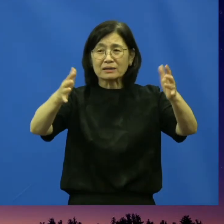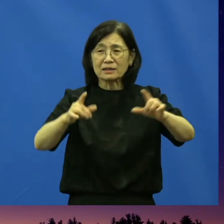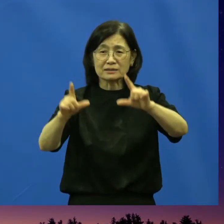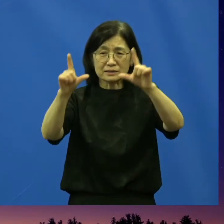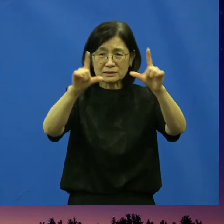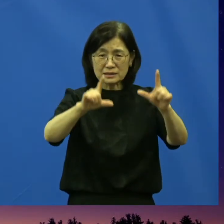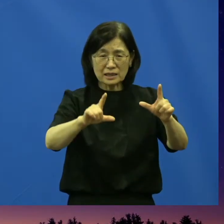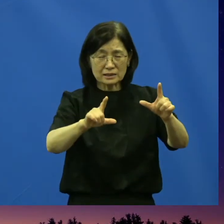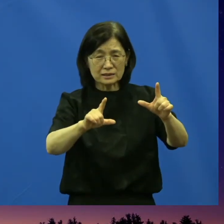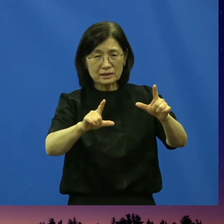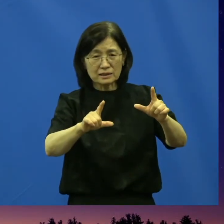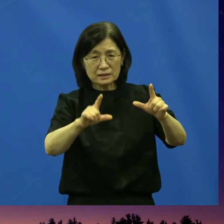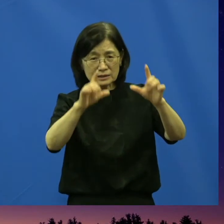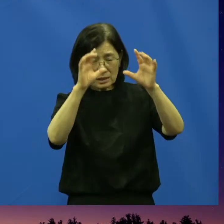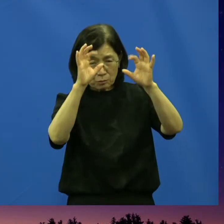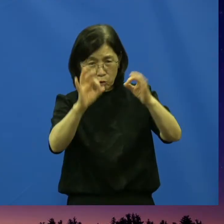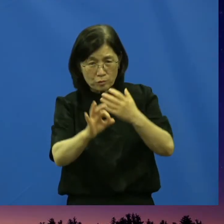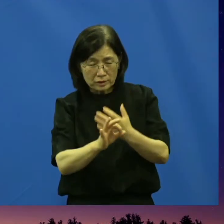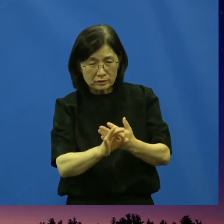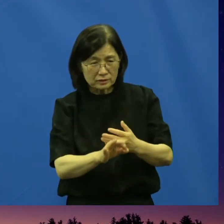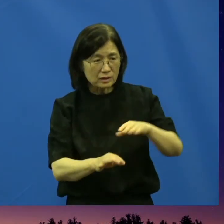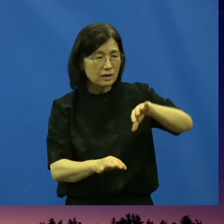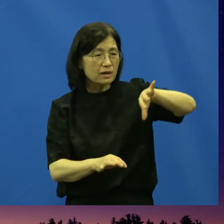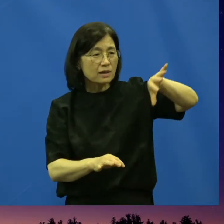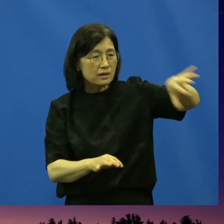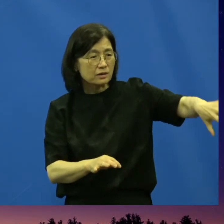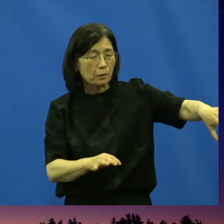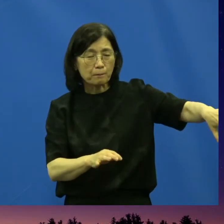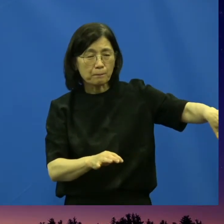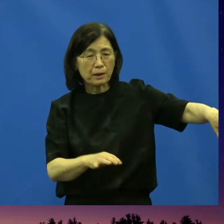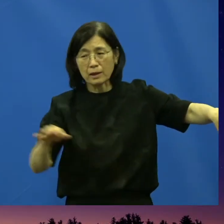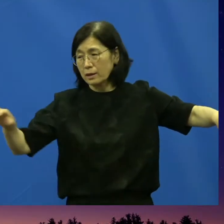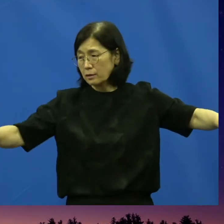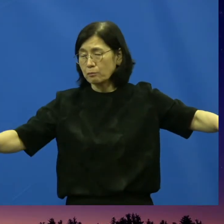나눠 먹고 서로 막 문도 열어놓고 왔다 갔다 하고 막 그런 아파트 있어요.